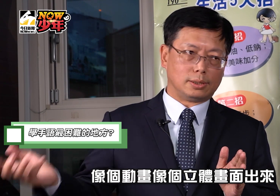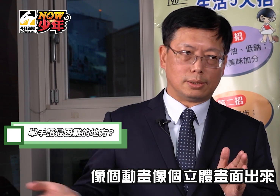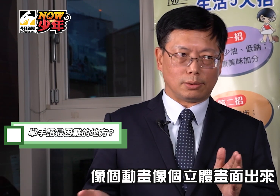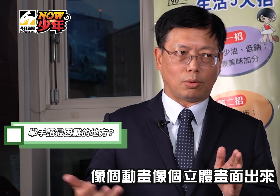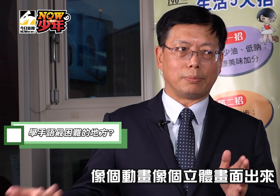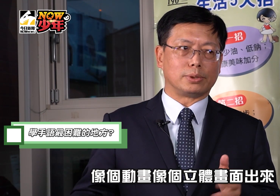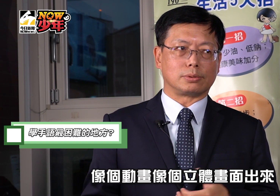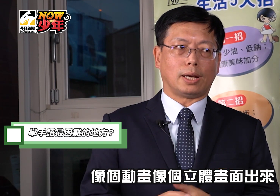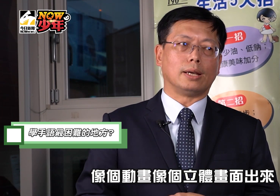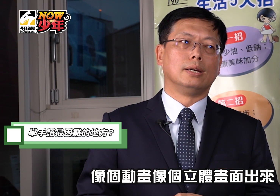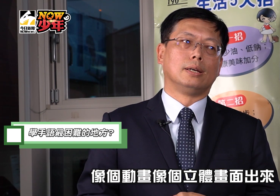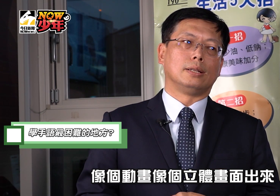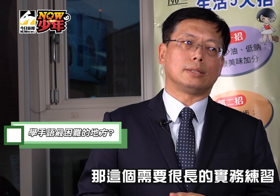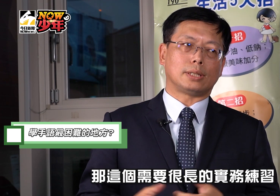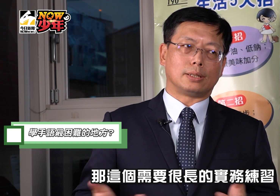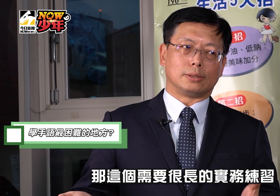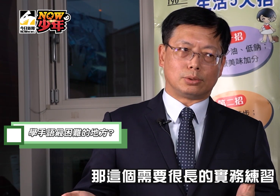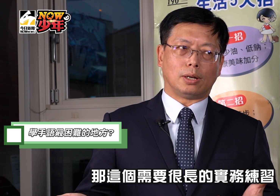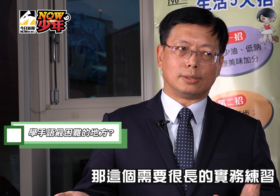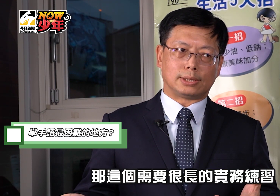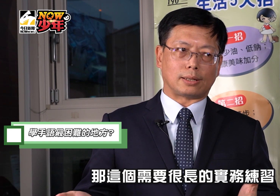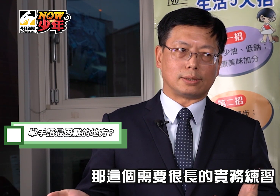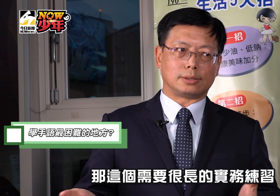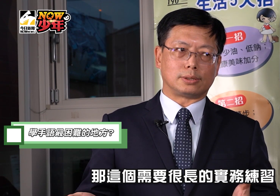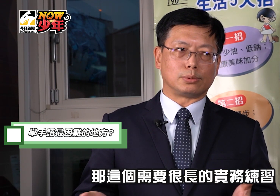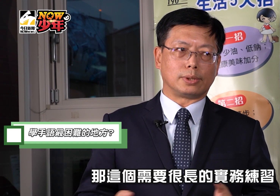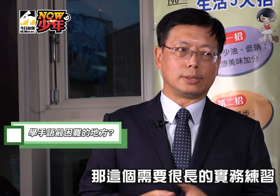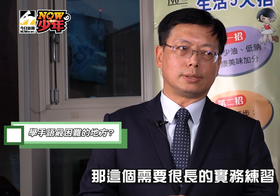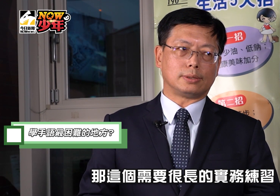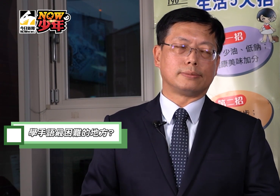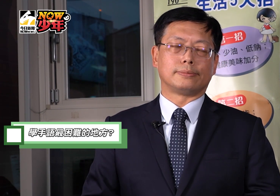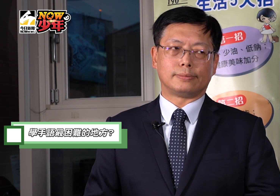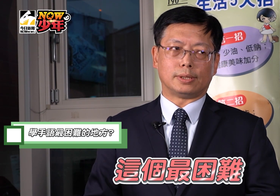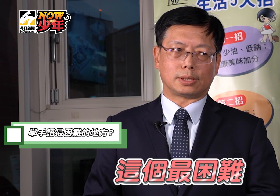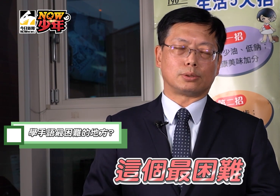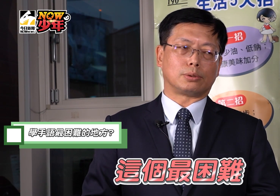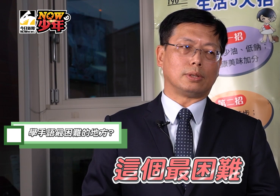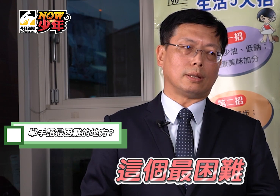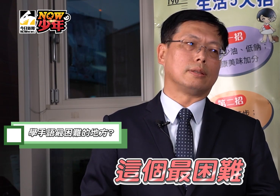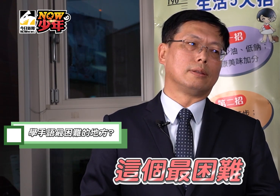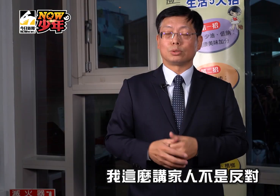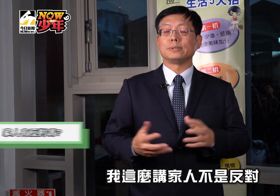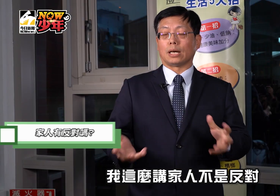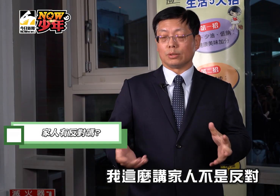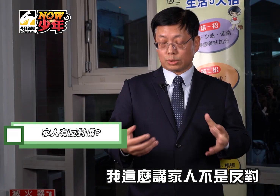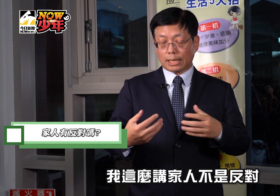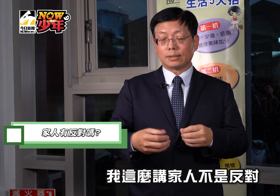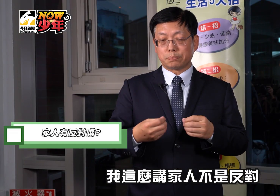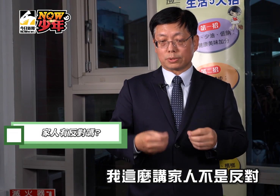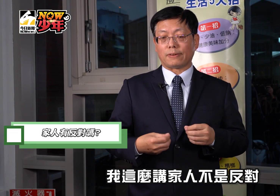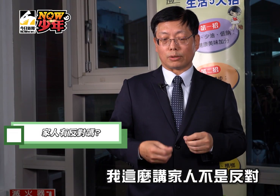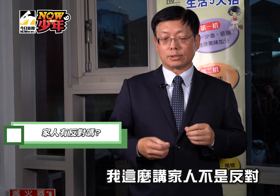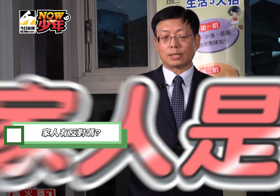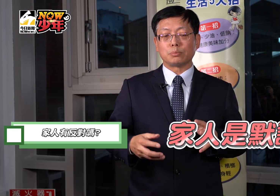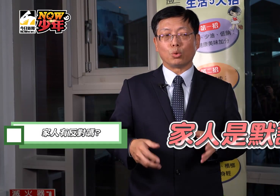的画面出来。那这个需要很长的实务练习，这个最困难。我这么讲哈，家人不是反对，家人是默